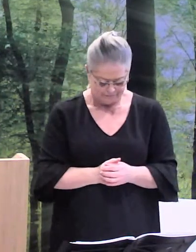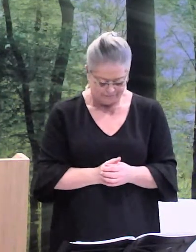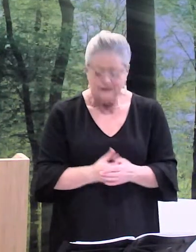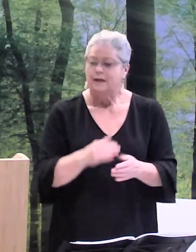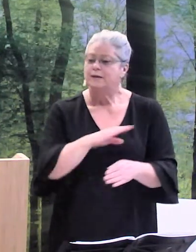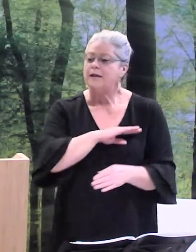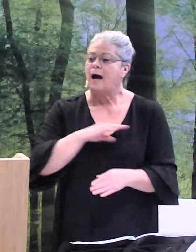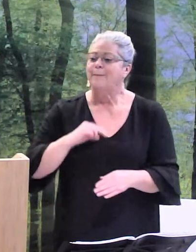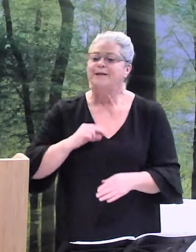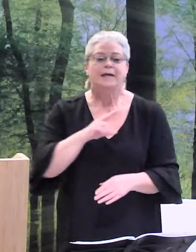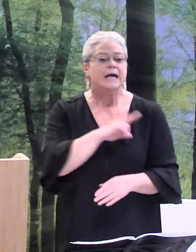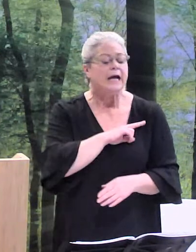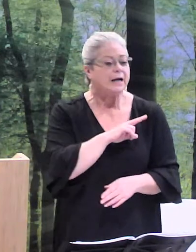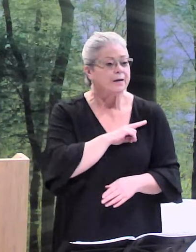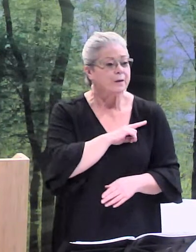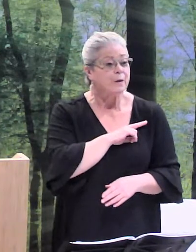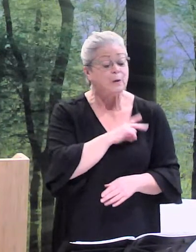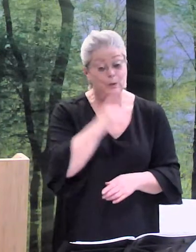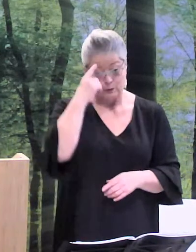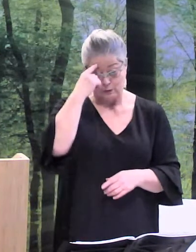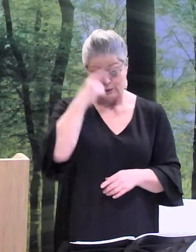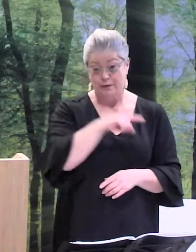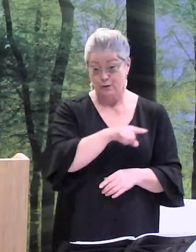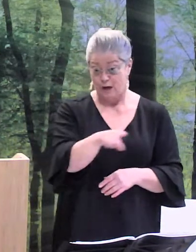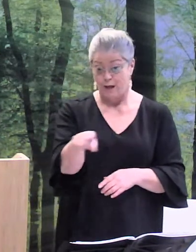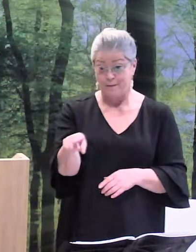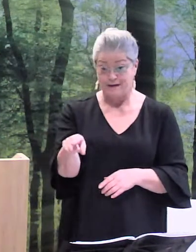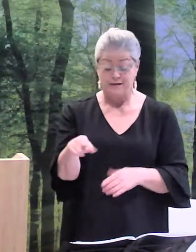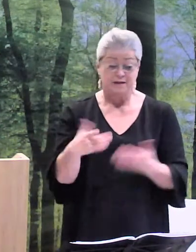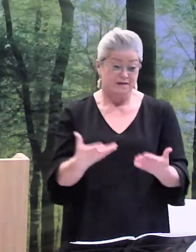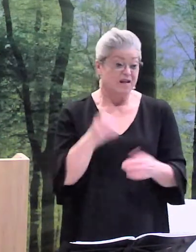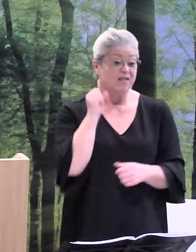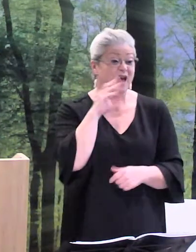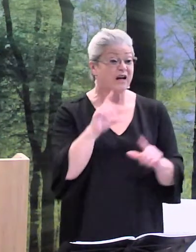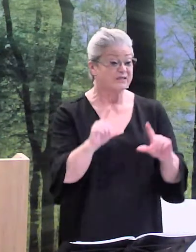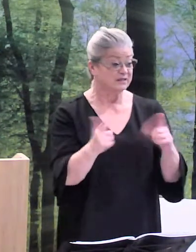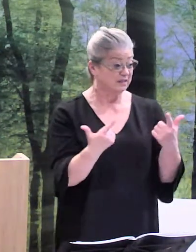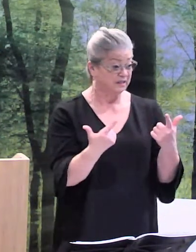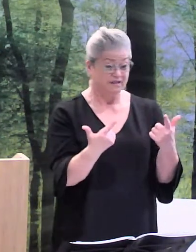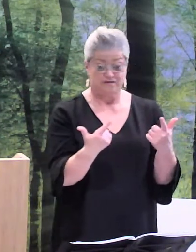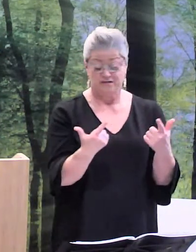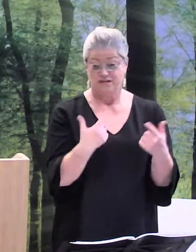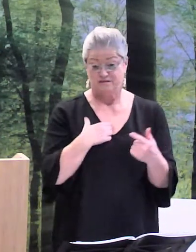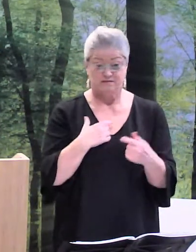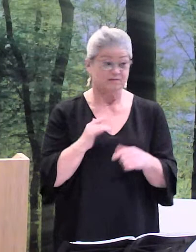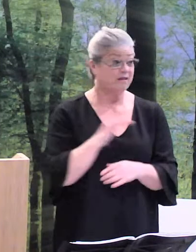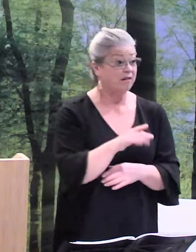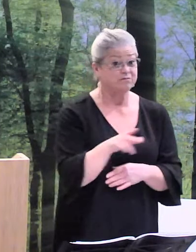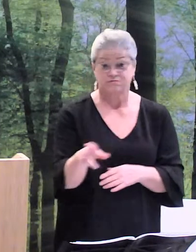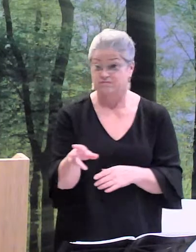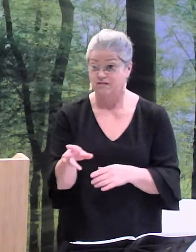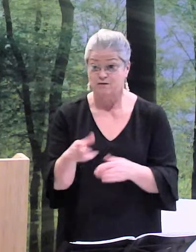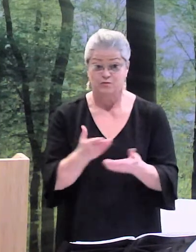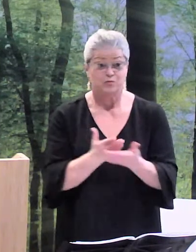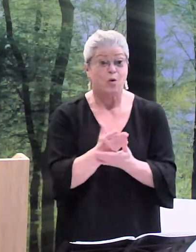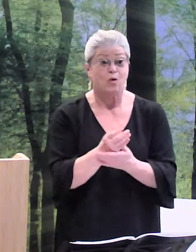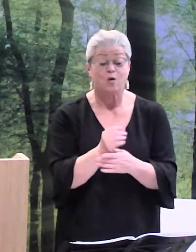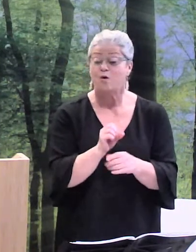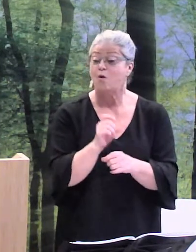Dames en heren, we weten ondertussen allemaal dat ons dagelijks leven, ons gaan en ons staan wordt beheerst door